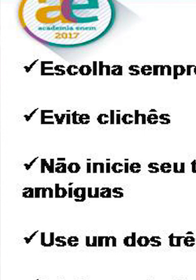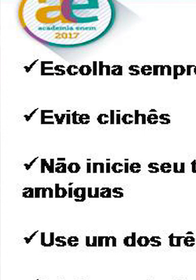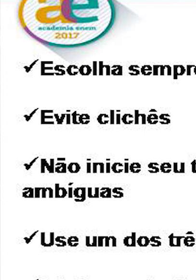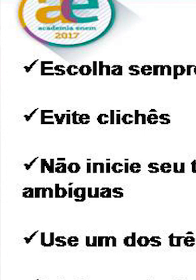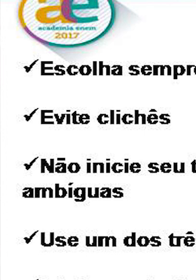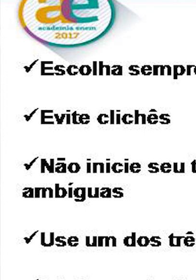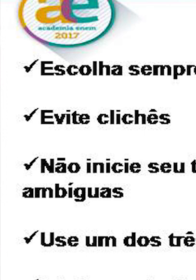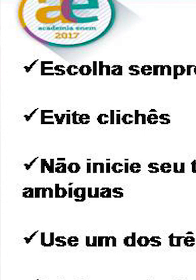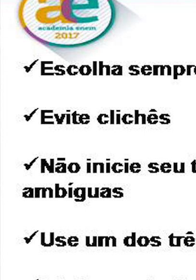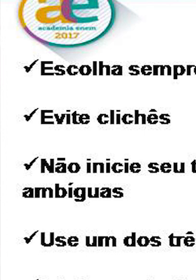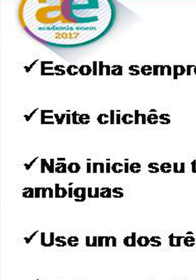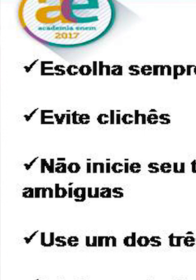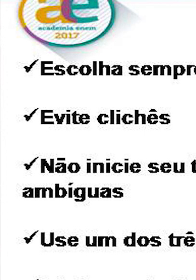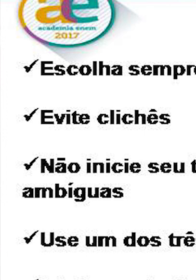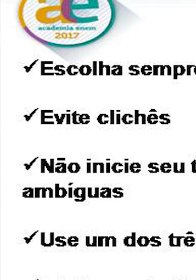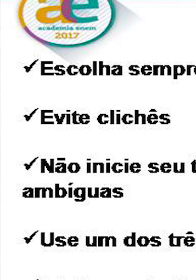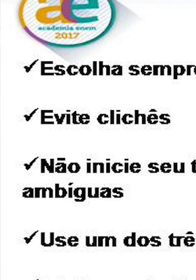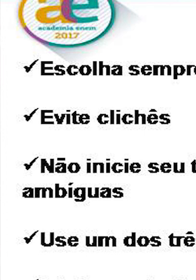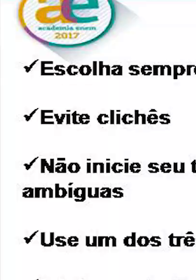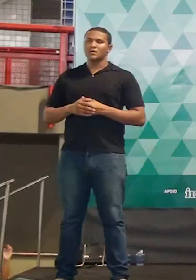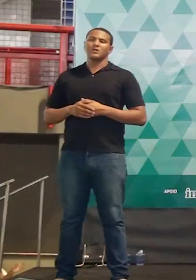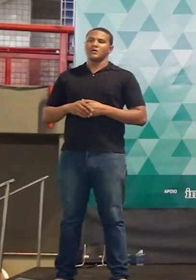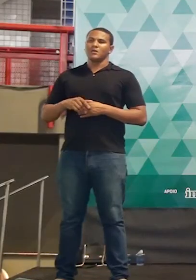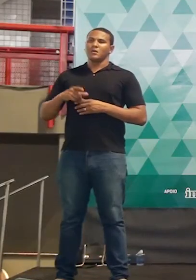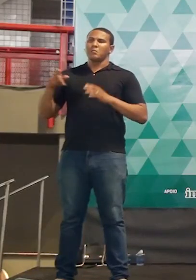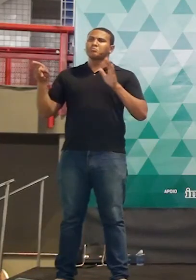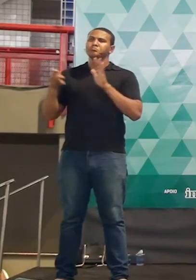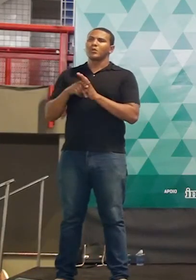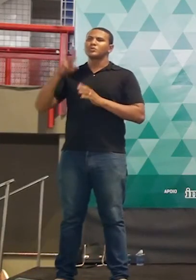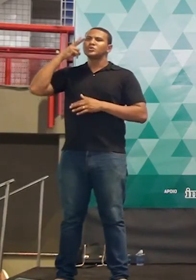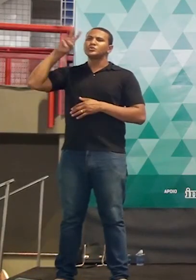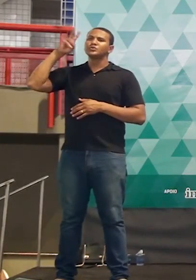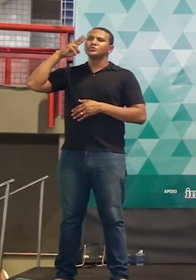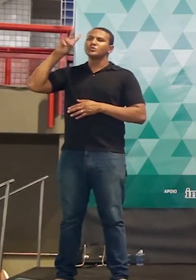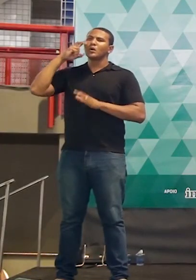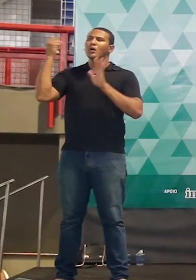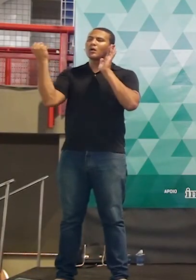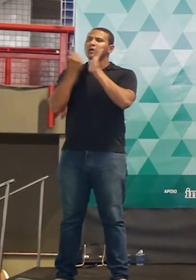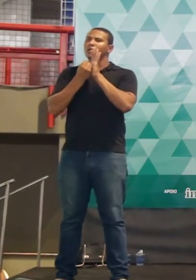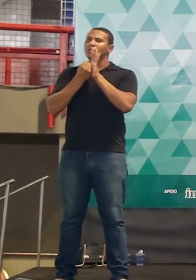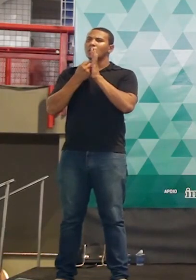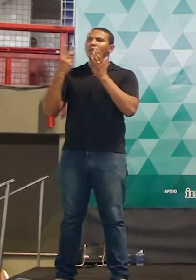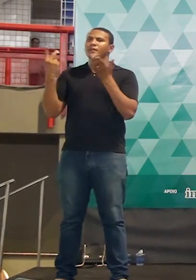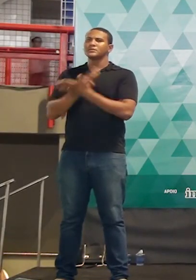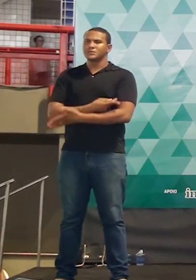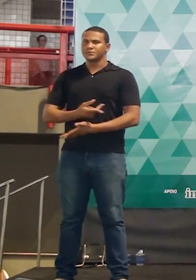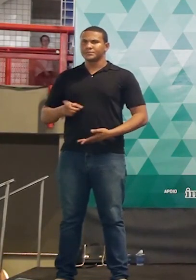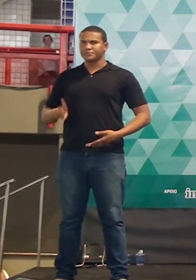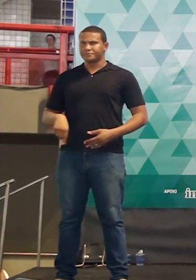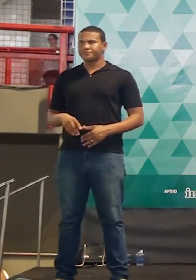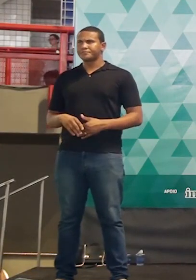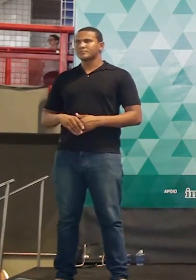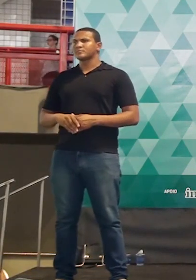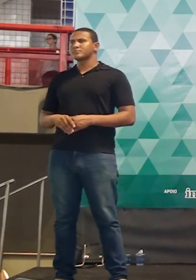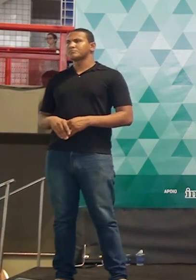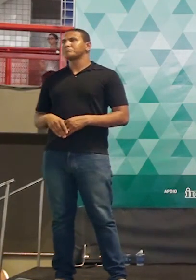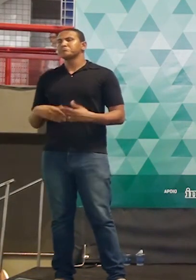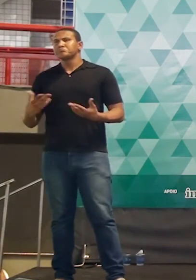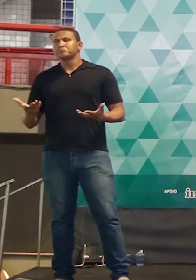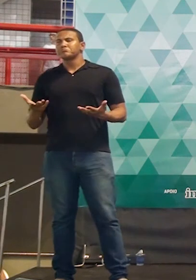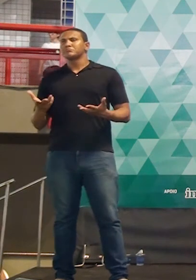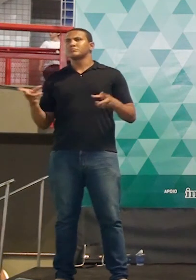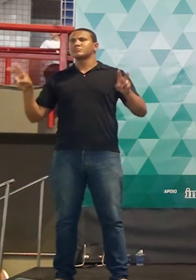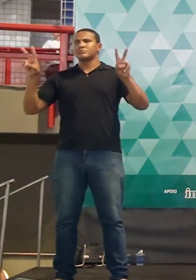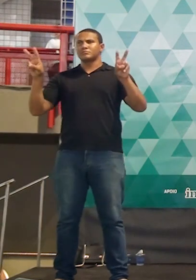A alusão histórica é um fato histórico, tá? Por exemplo, se você vai falar, o